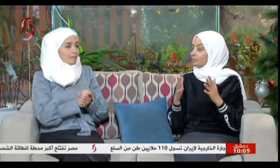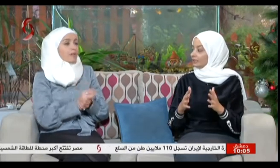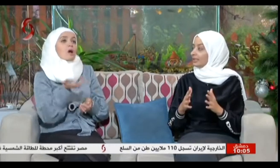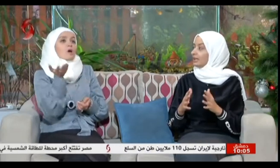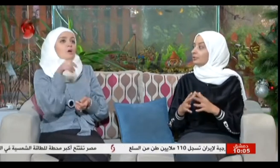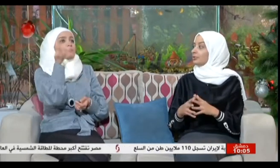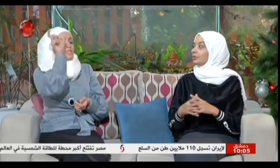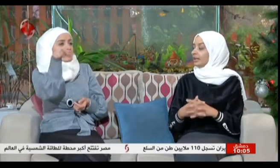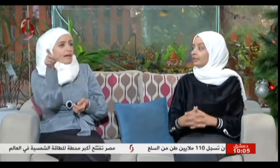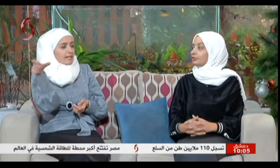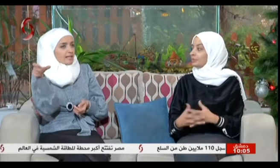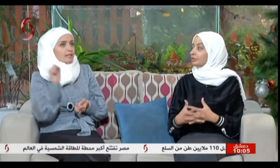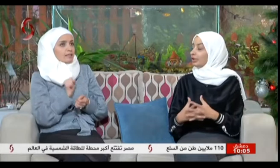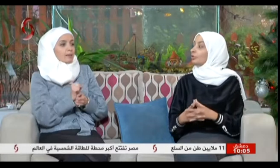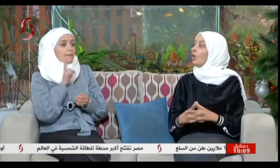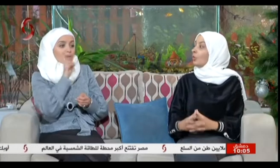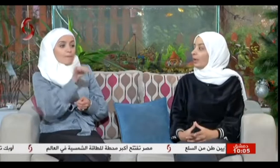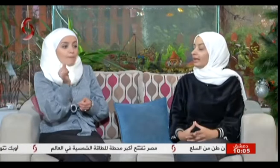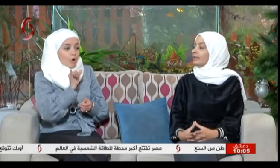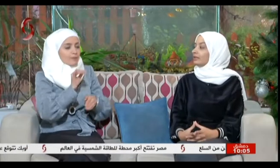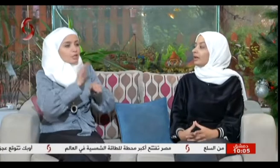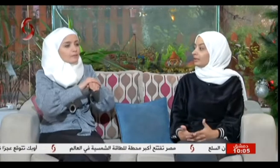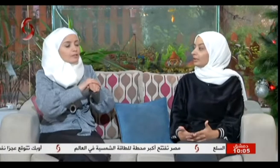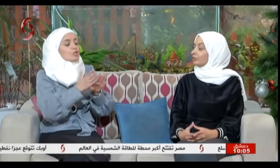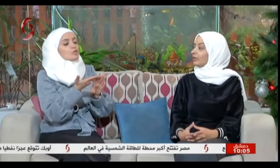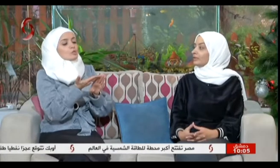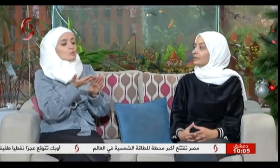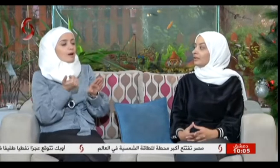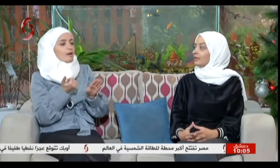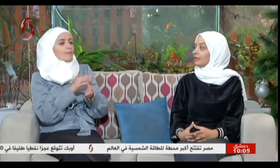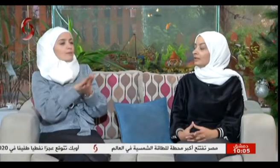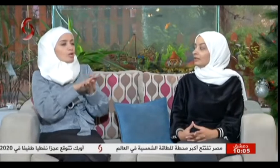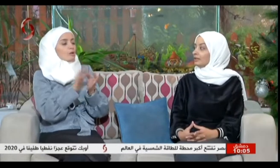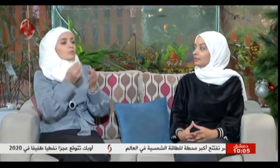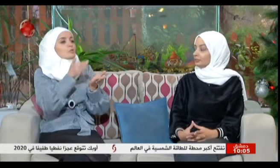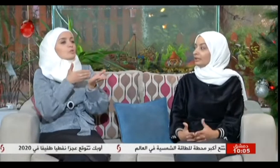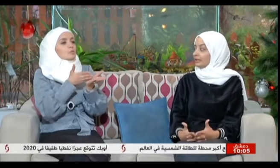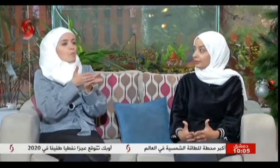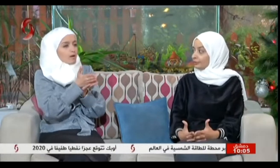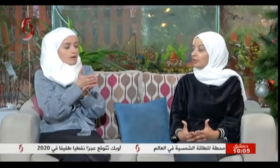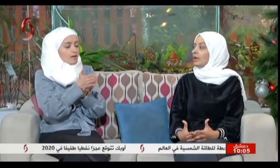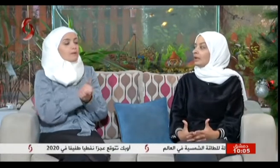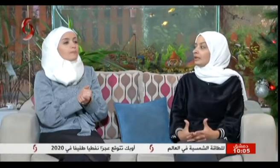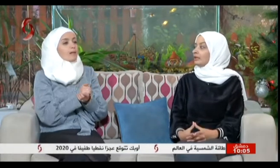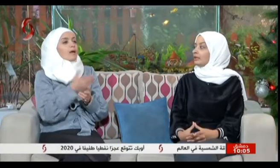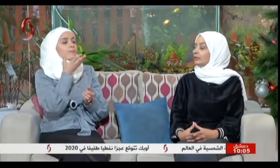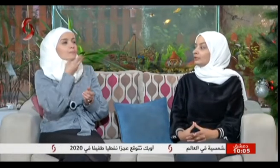يعني معرفة مشكلاتهم، هذا الشيء بينتج عنه وعي للأشخاص مشان